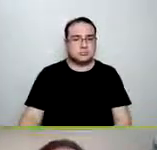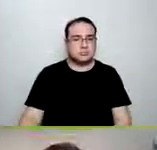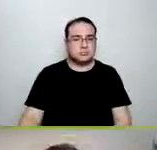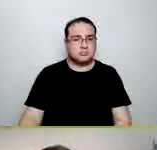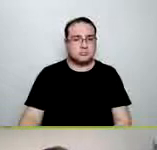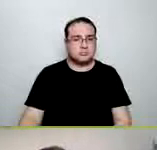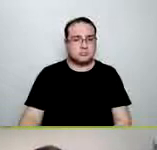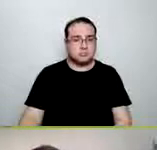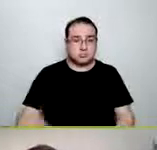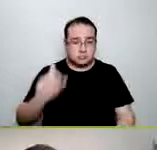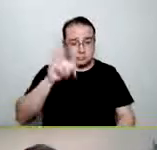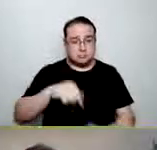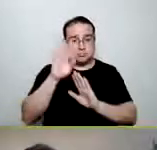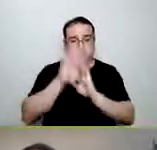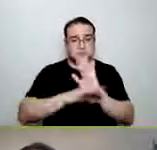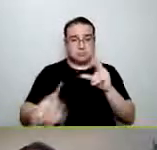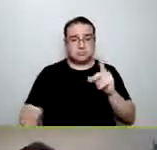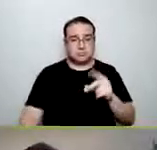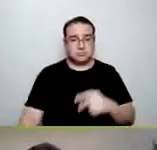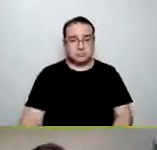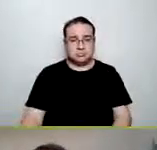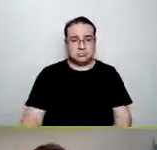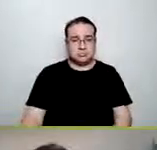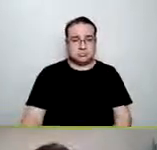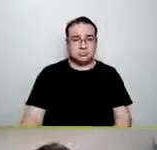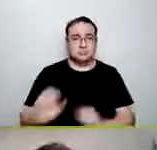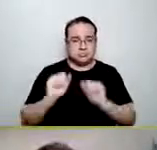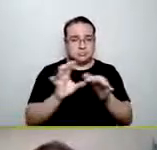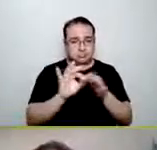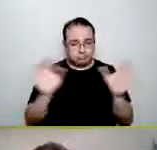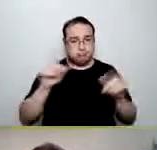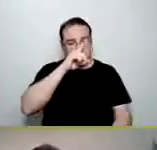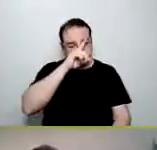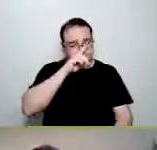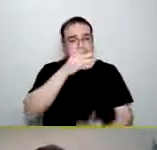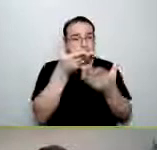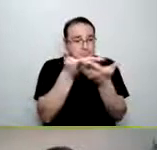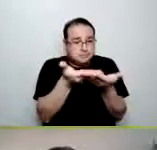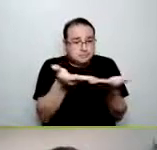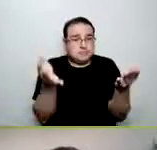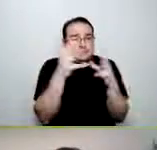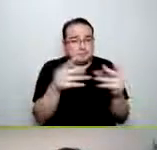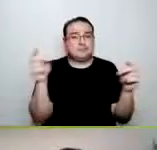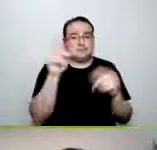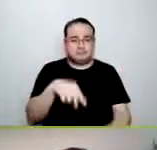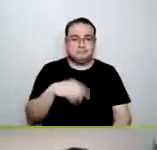Mas esse material também pode estar ameaçado. E essa é a parte